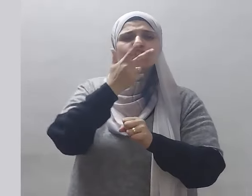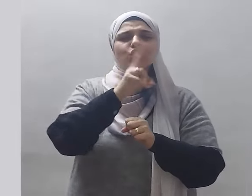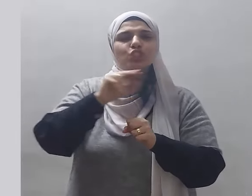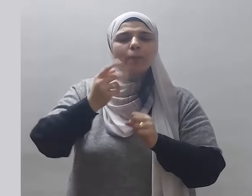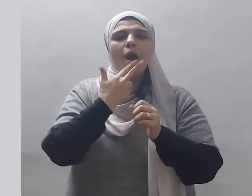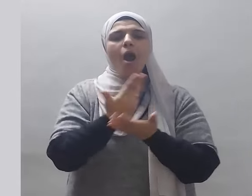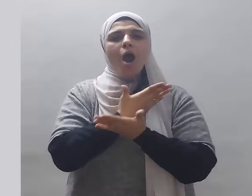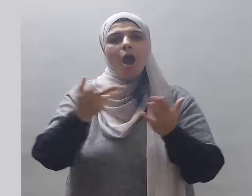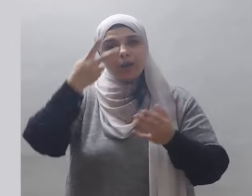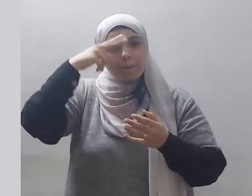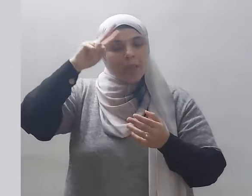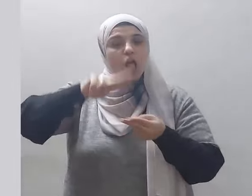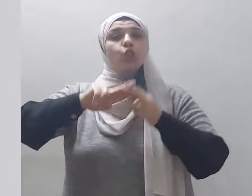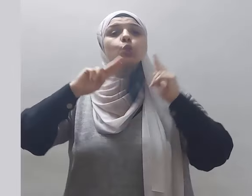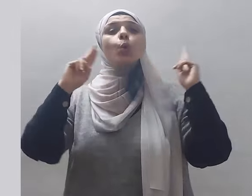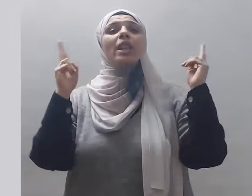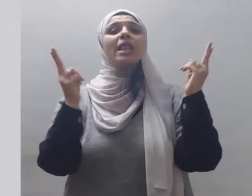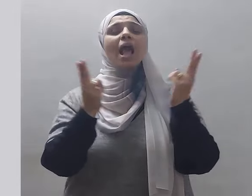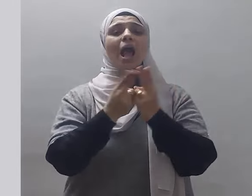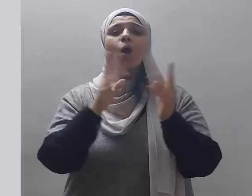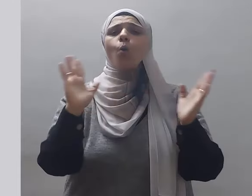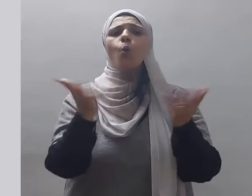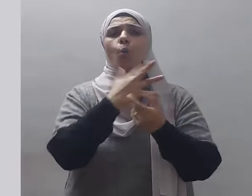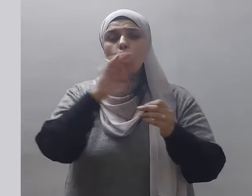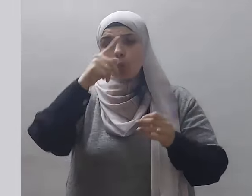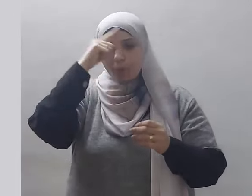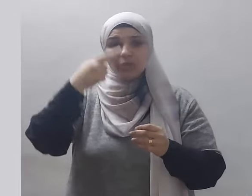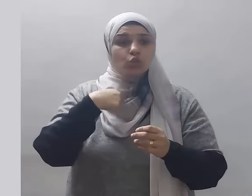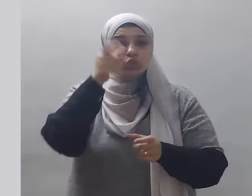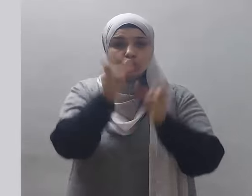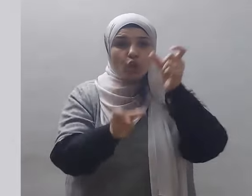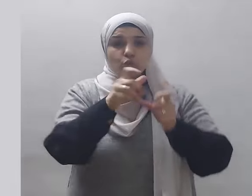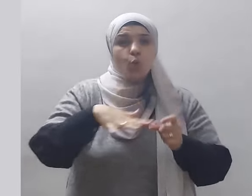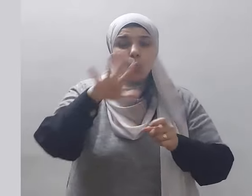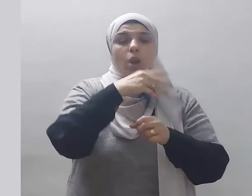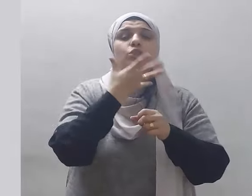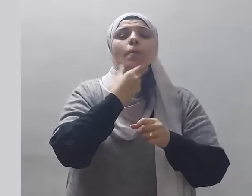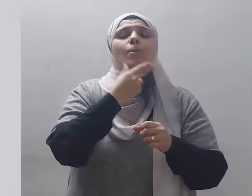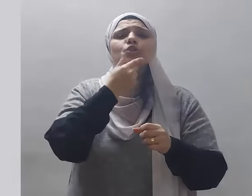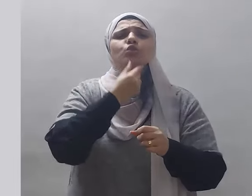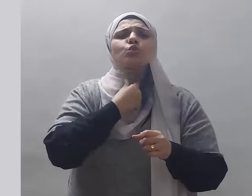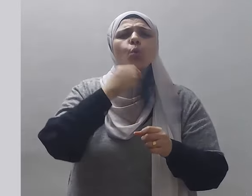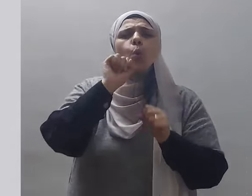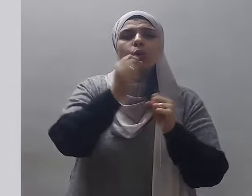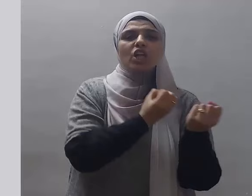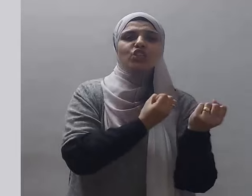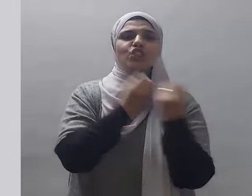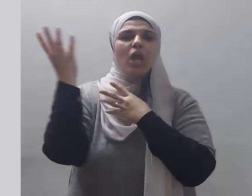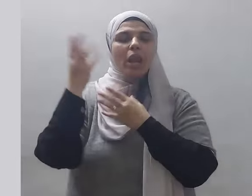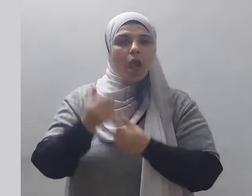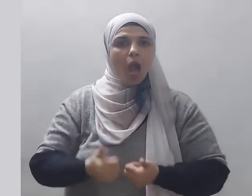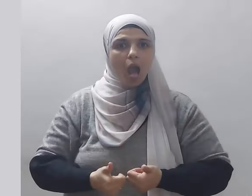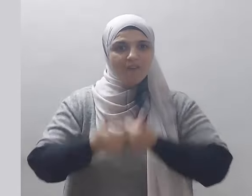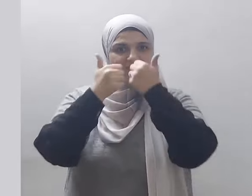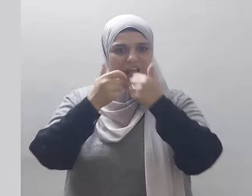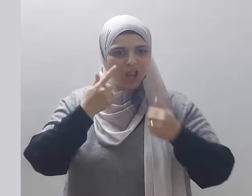وما عليها وموضع صوت احدكم من الجنه خير من الدنيا وما عليها